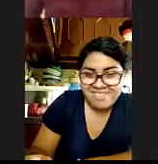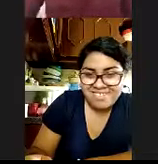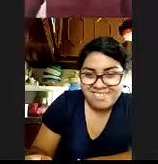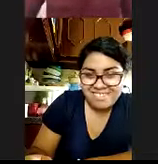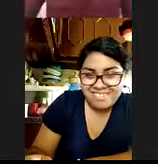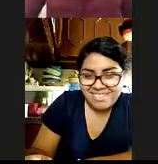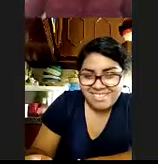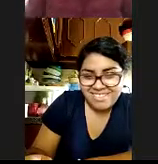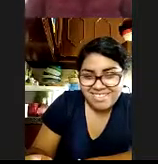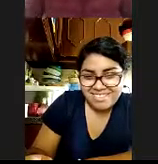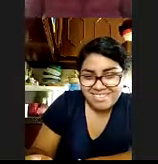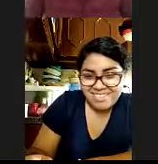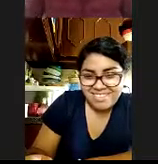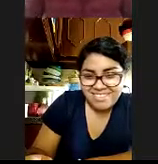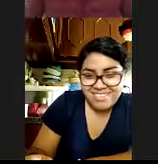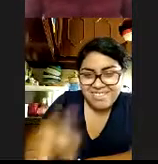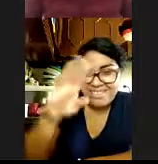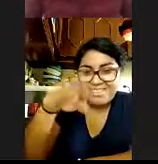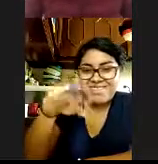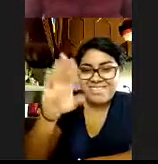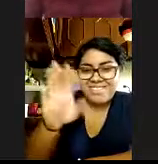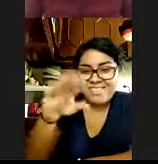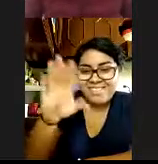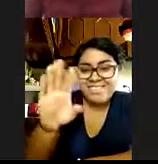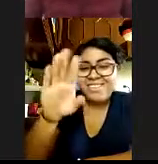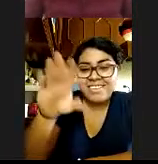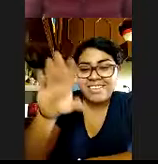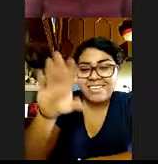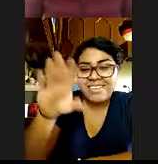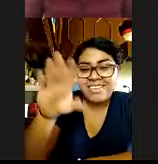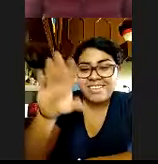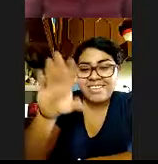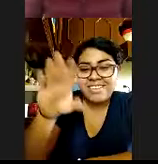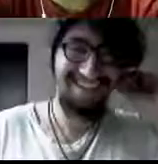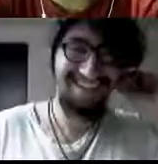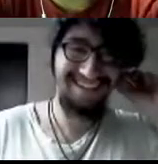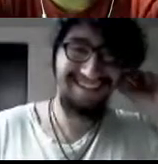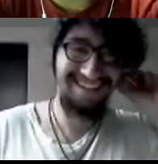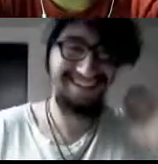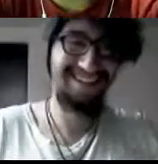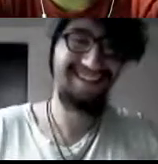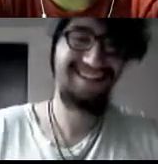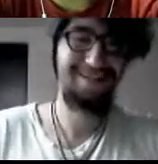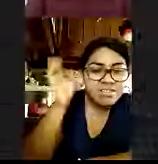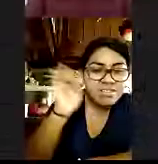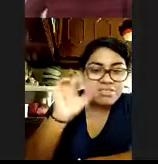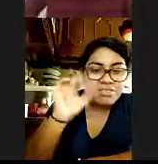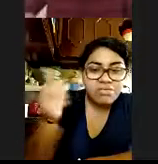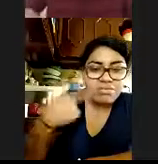Un poquito más despacio. Pobrecitos, sufrieron. Otra vez, pero un poco más despacio, ¿sí?